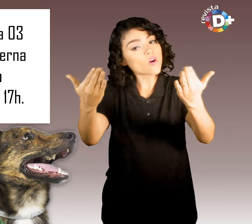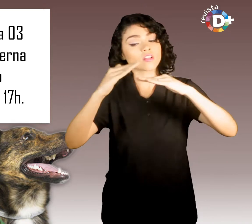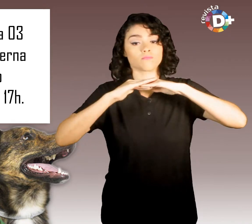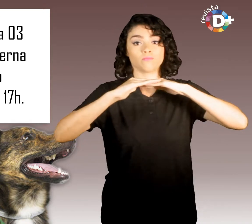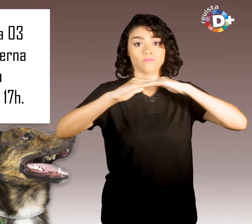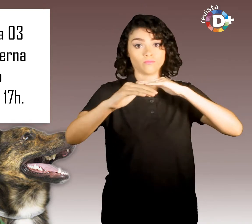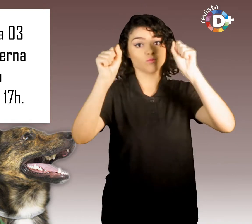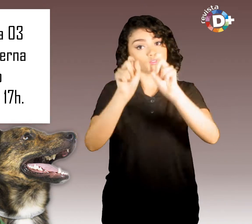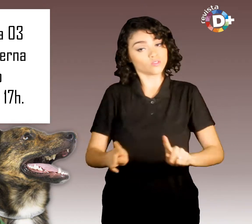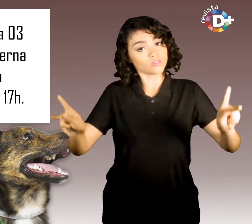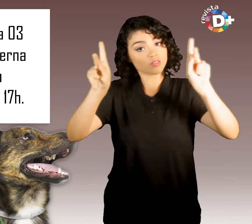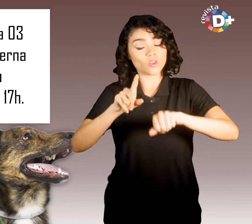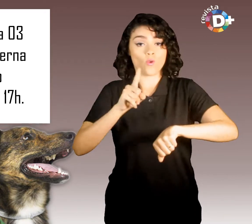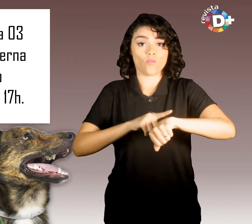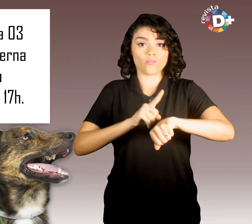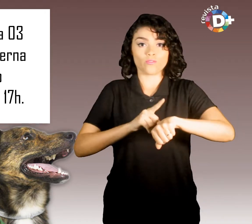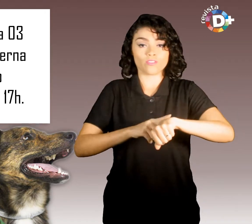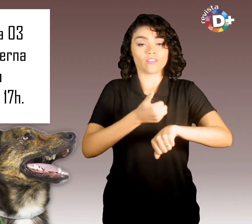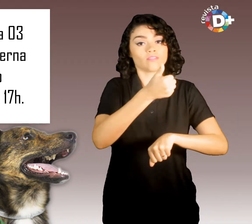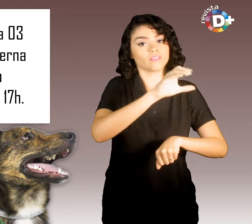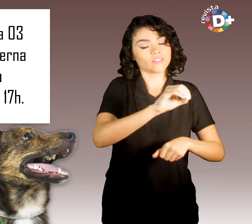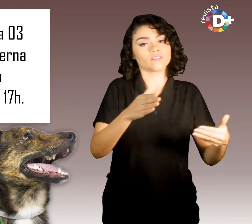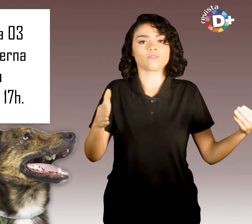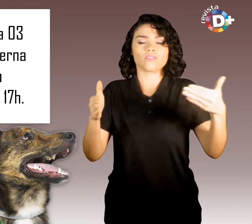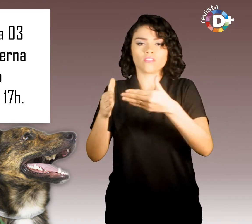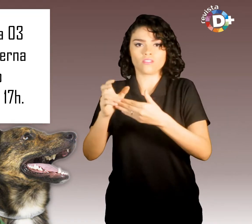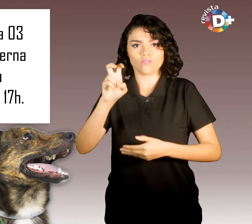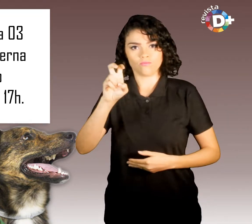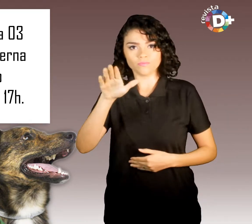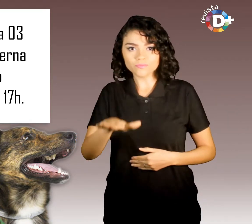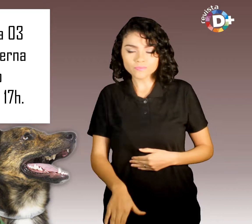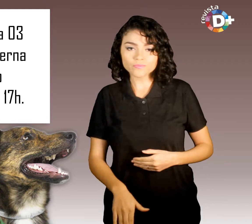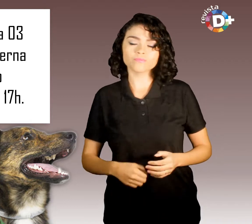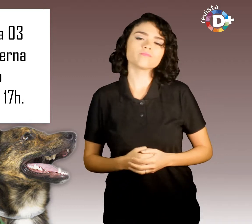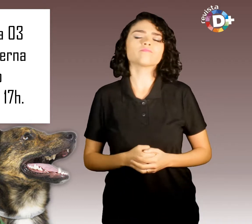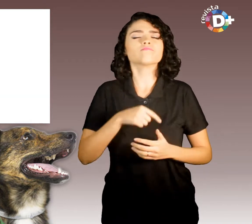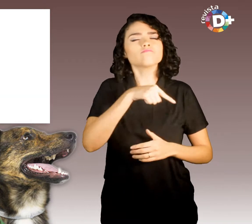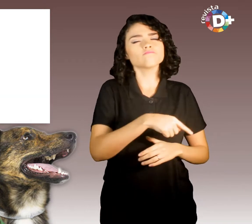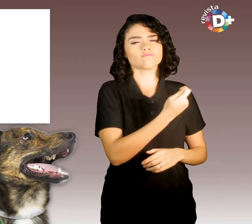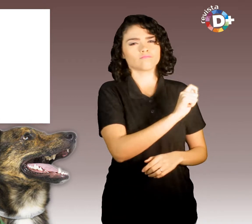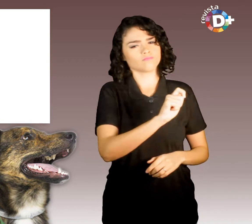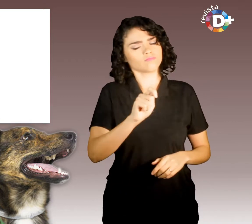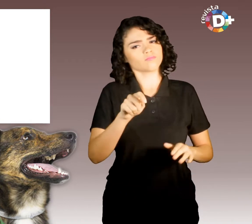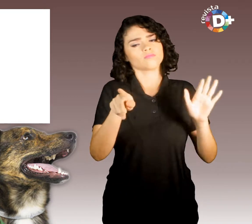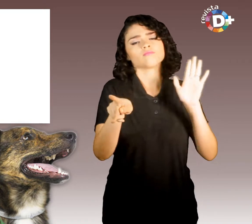10 às 17 horas a entidade que é uma organização da sociedade civil